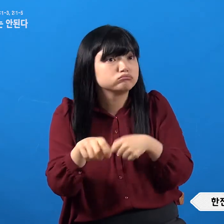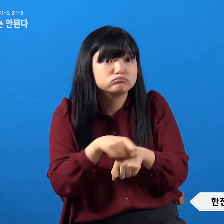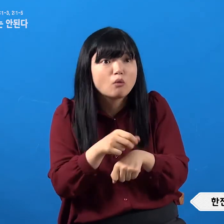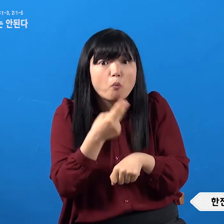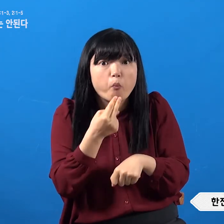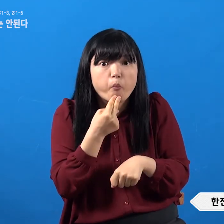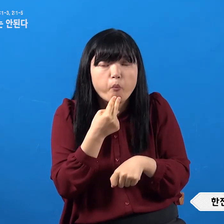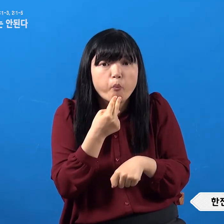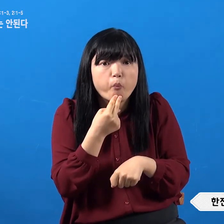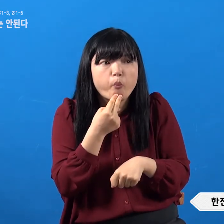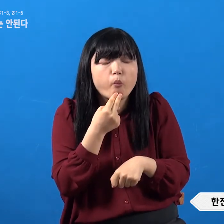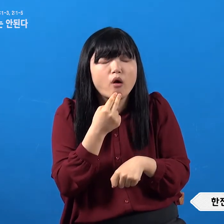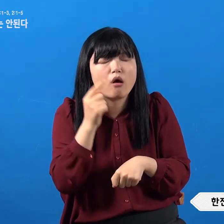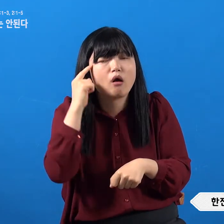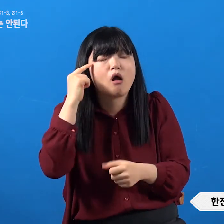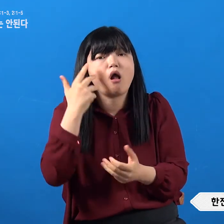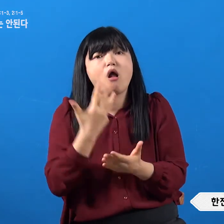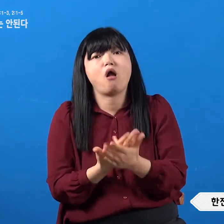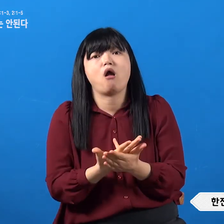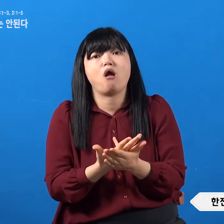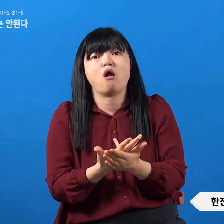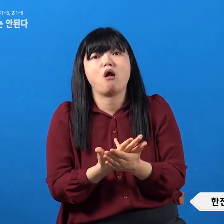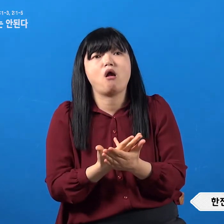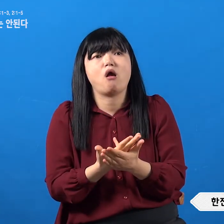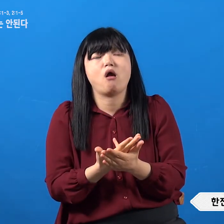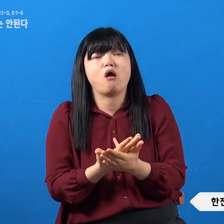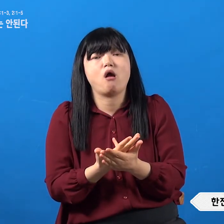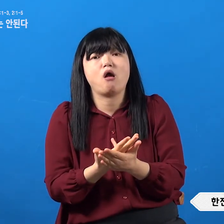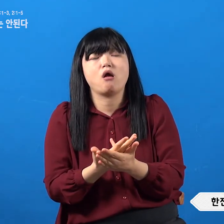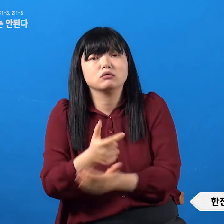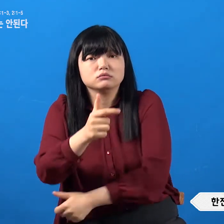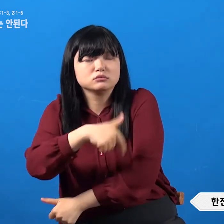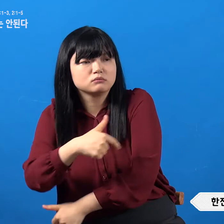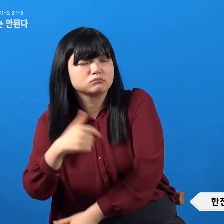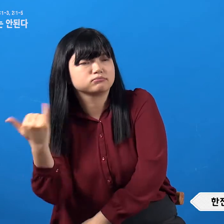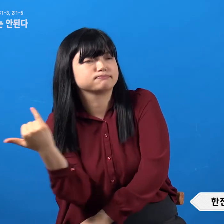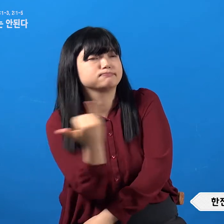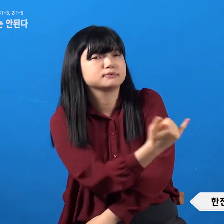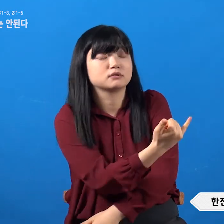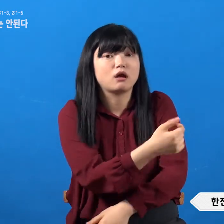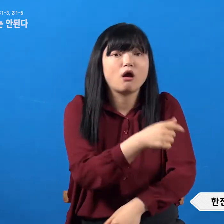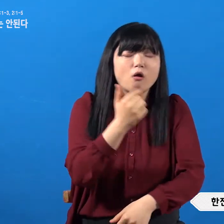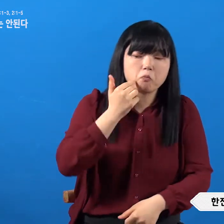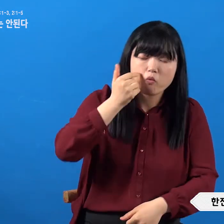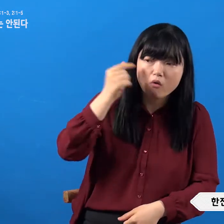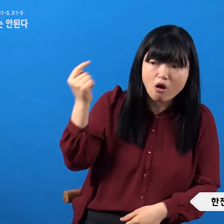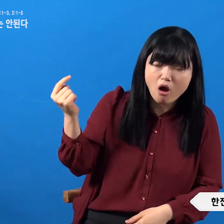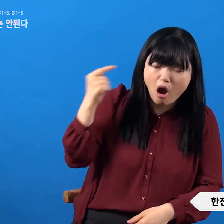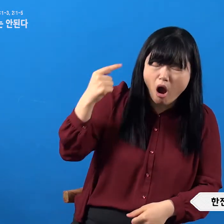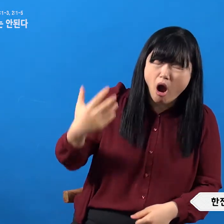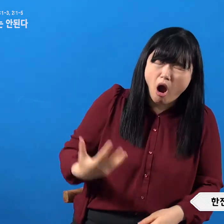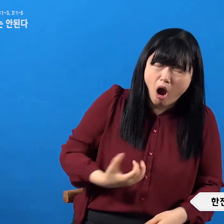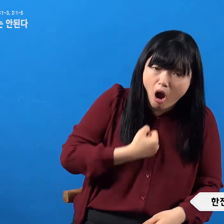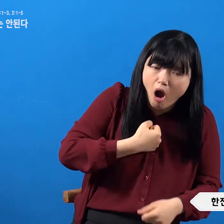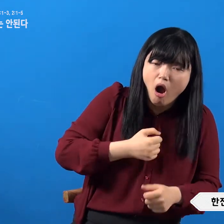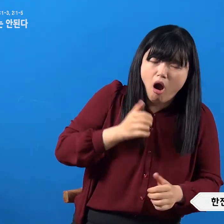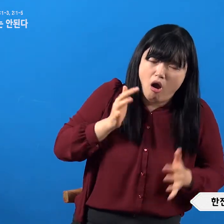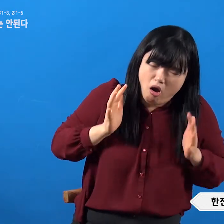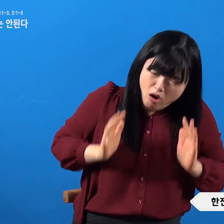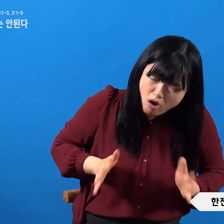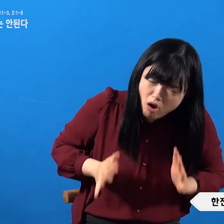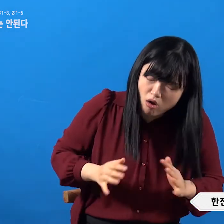징조도 없었는데 엄청 충격이겠죠. 목사님이 그 소식을 듣고 황급하게 그 집으로